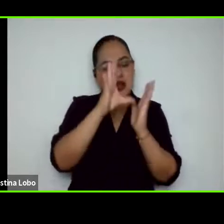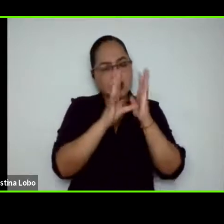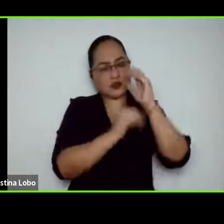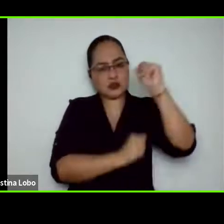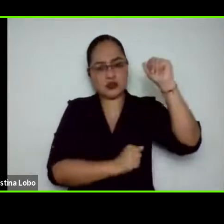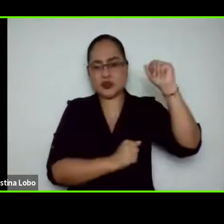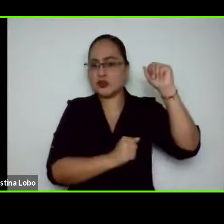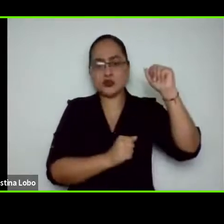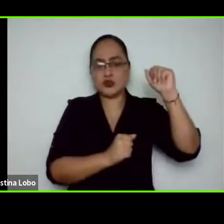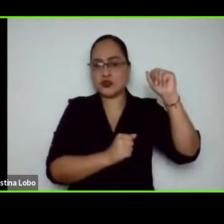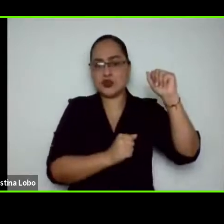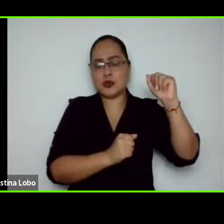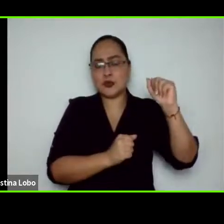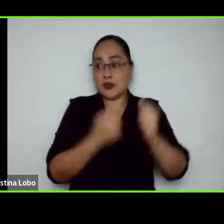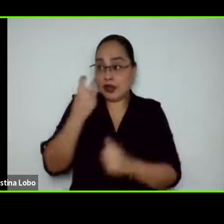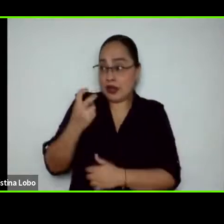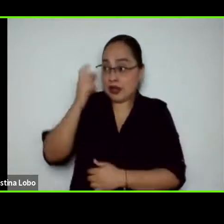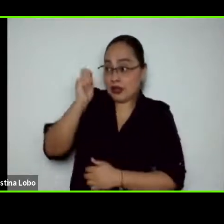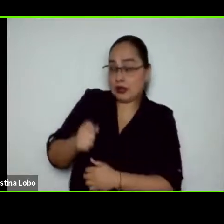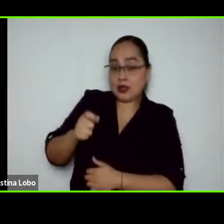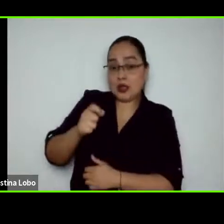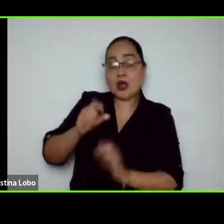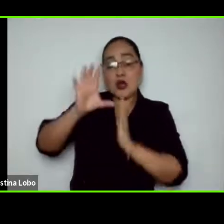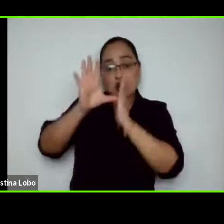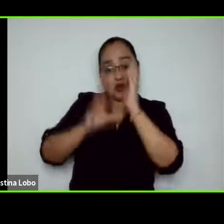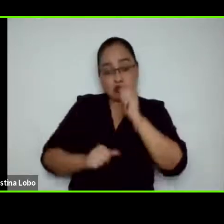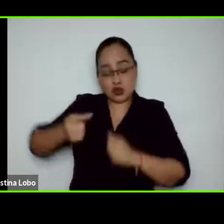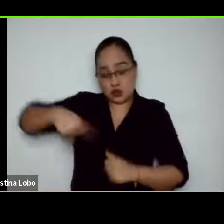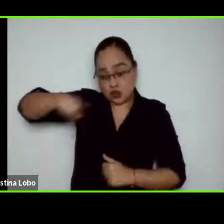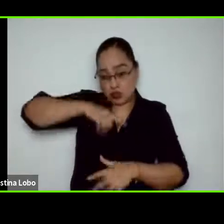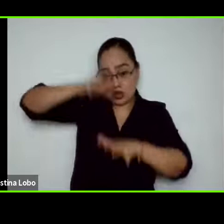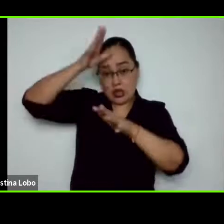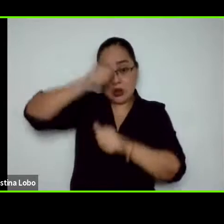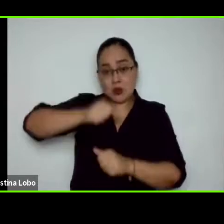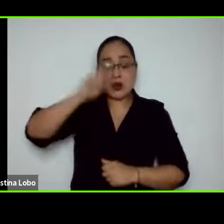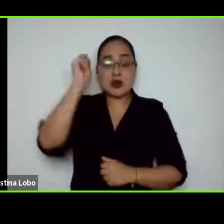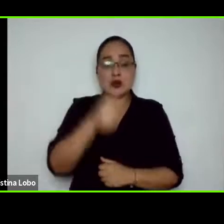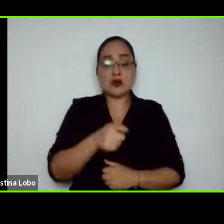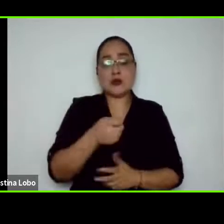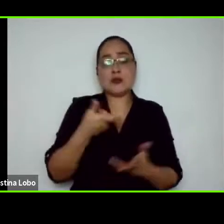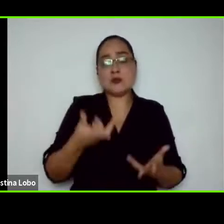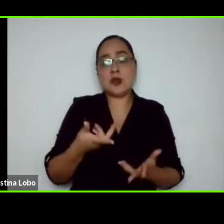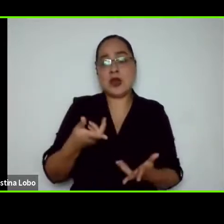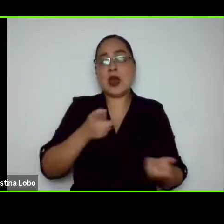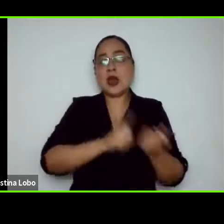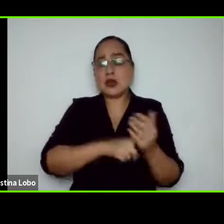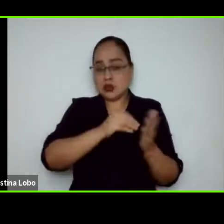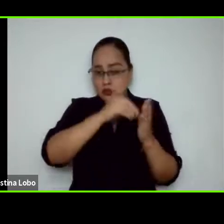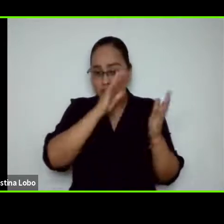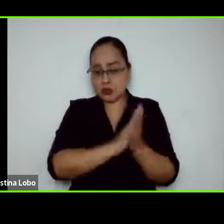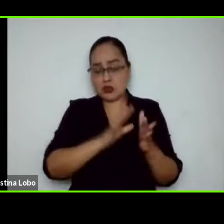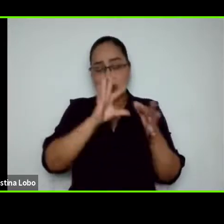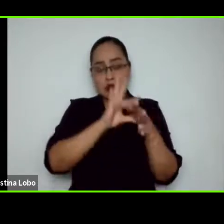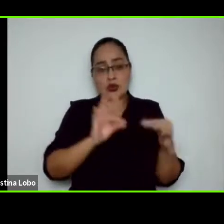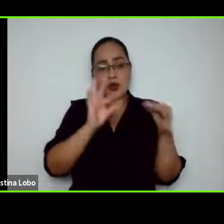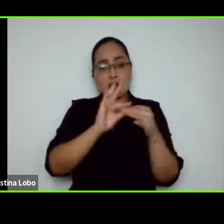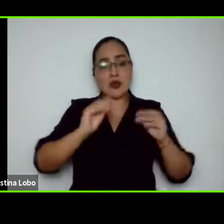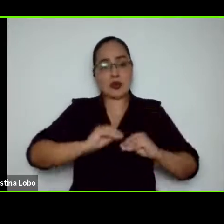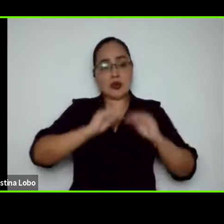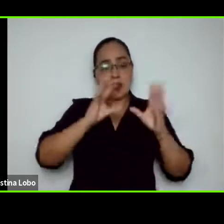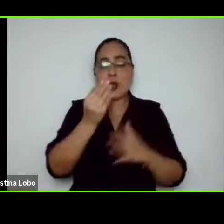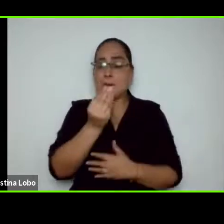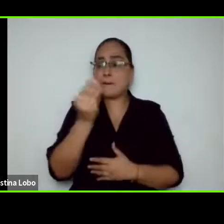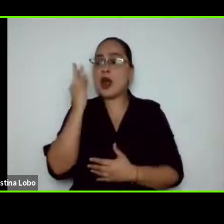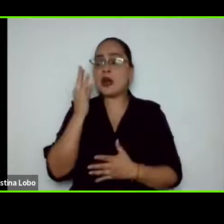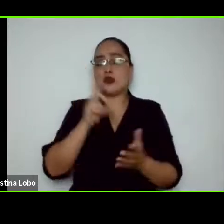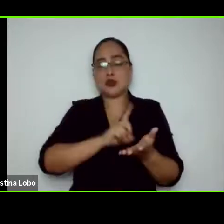Ese no es nuestro pacto constitucional, ¿no? Nuestro pacto constitucional implica o incluye esa variedad de derechos